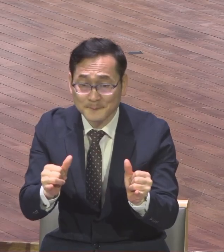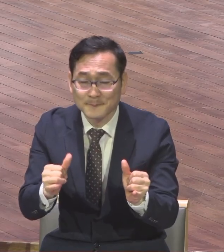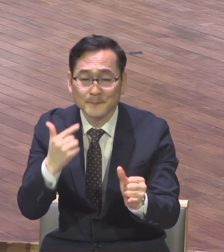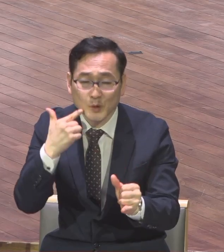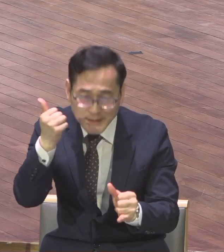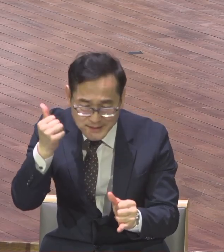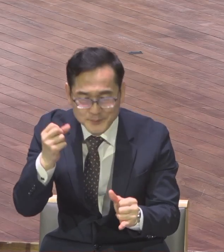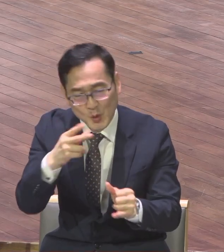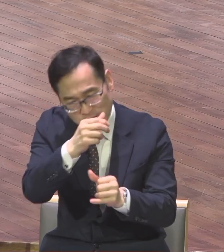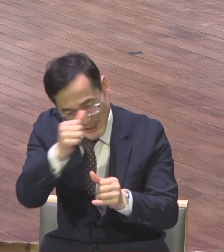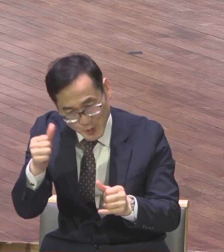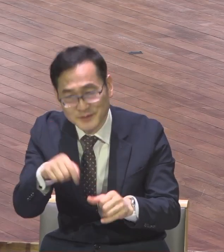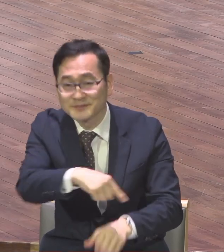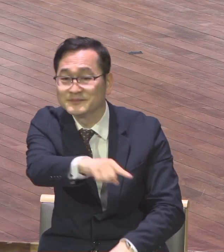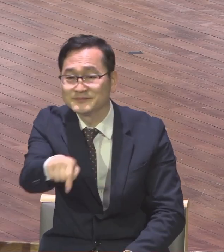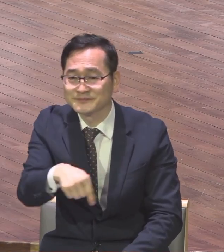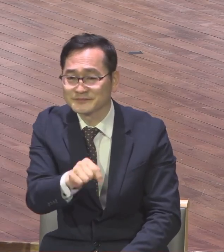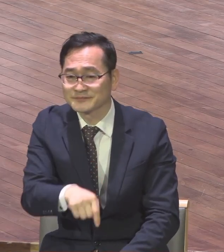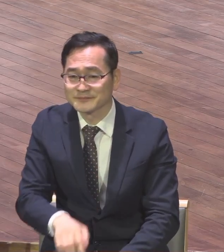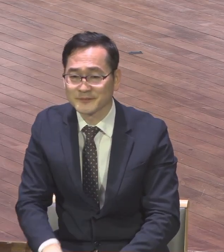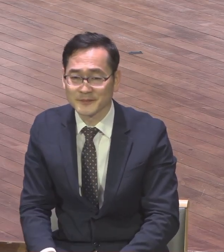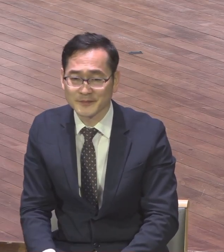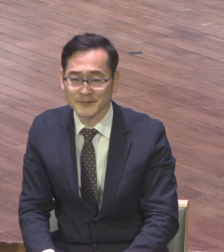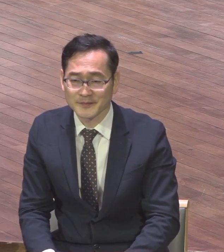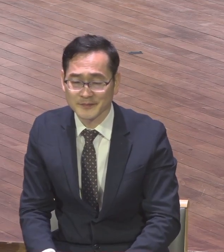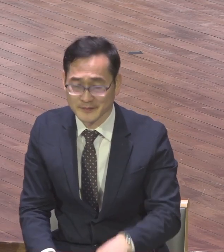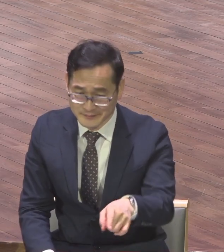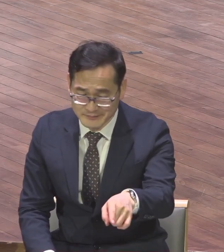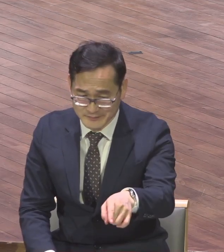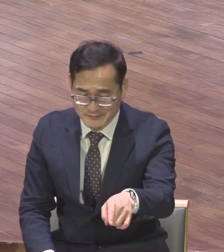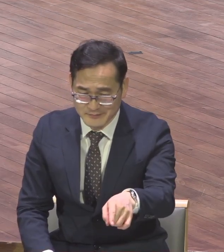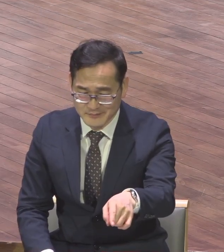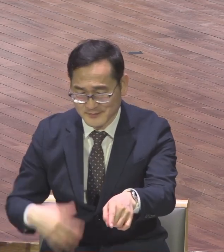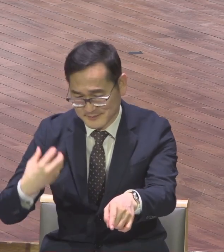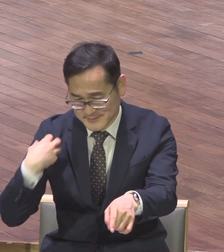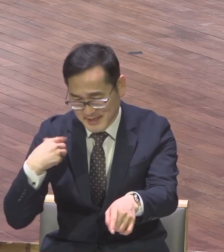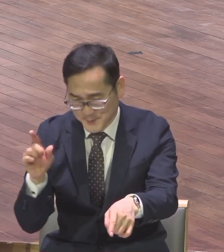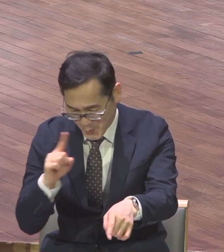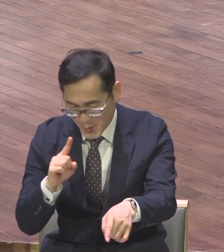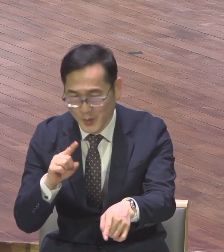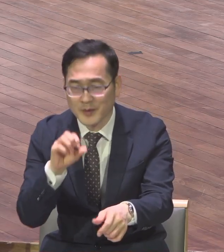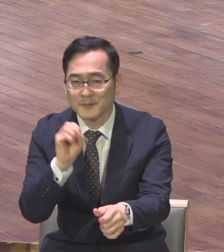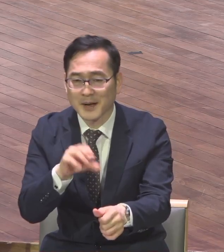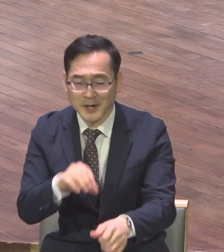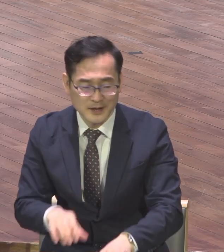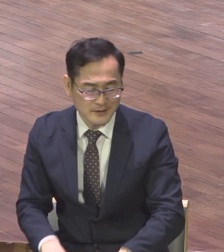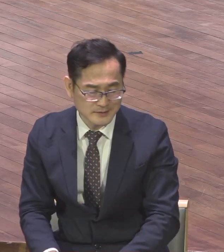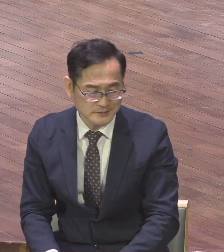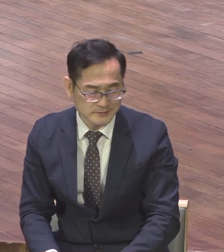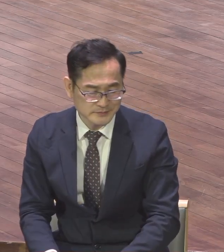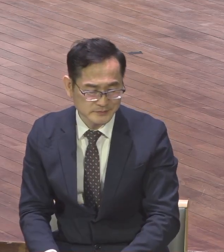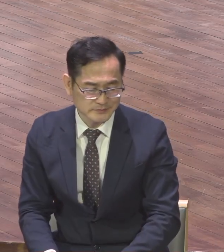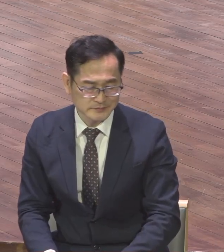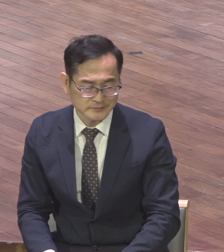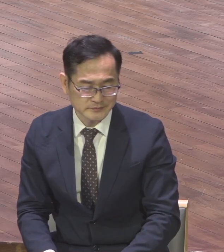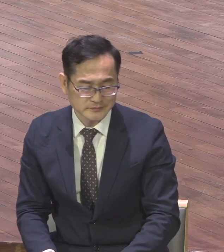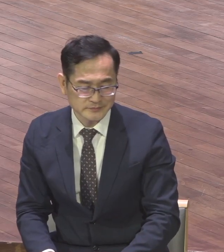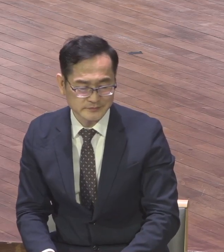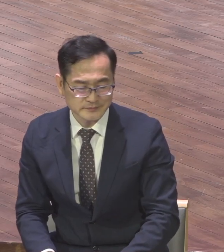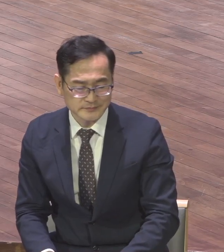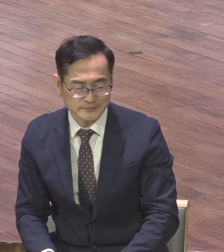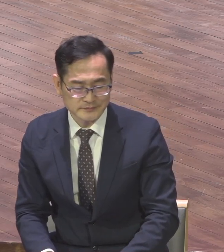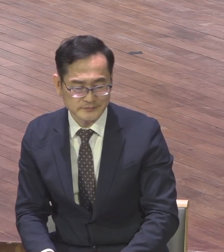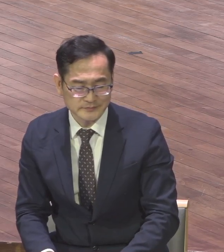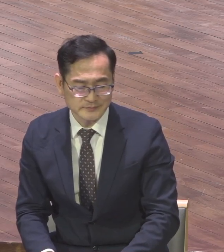이들에 대해서 성도들이 먼저 알아야 될 것을 언급하고 있는데, 여기서 알라라고 하는